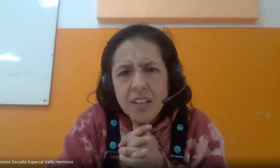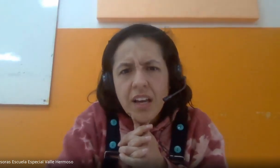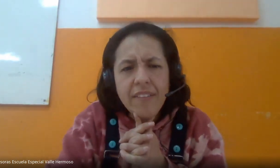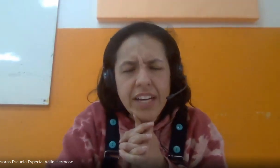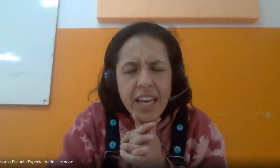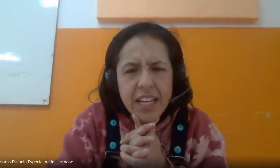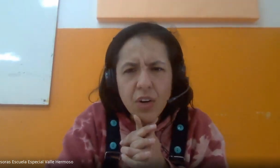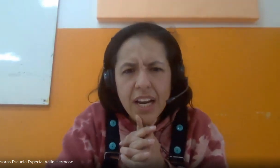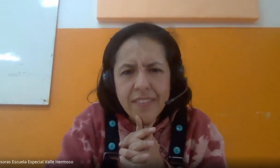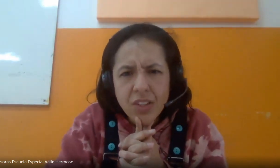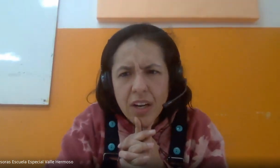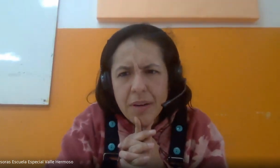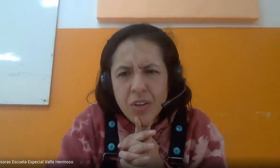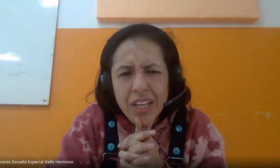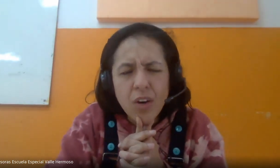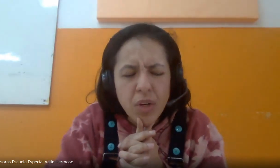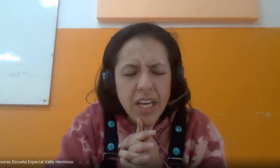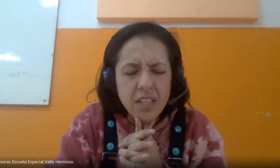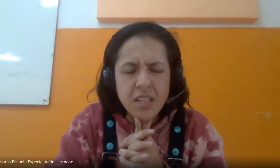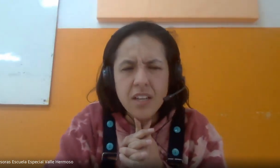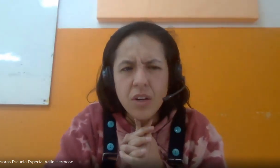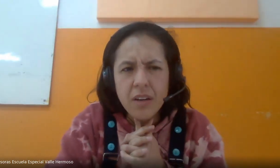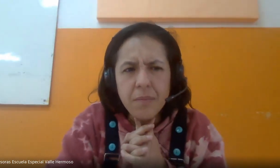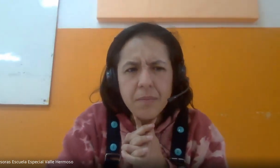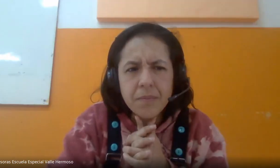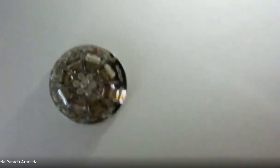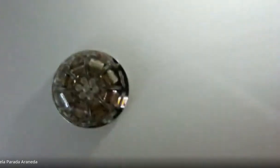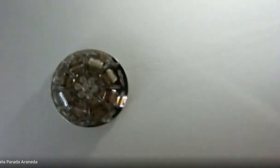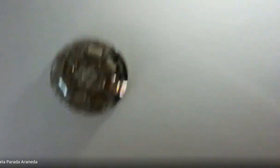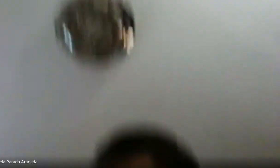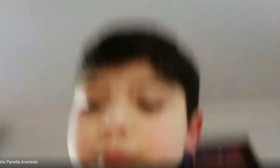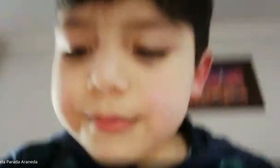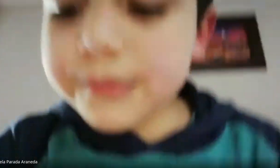A ver, ahí el Nicolás levantó la mano. ¿Qué era comunicarse, Nicolás?